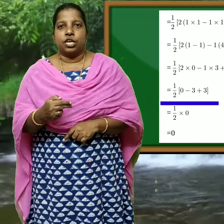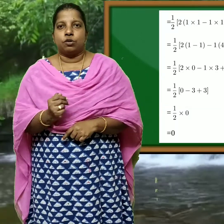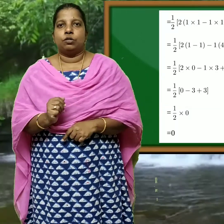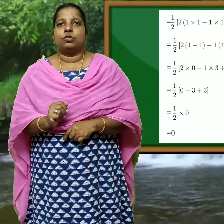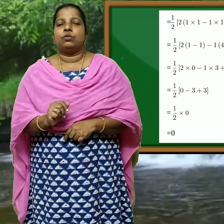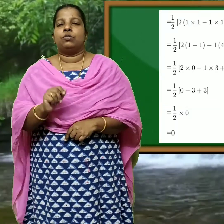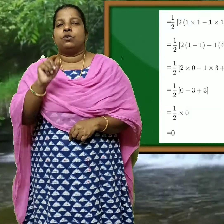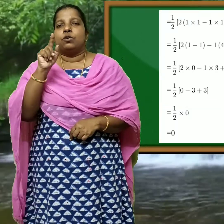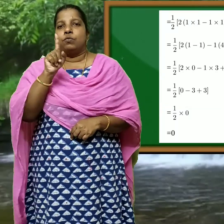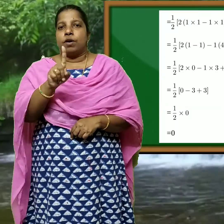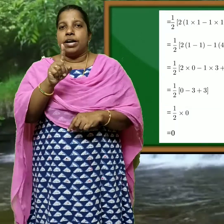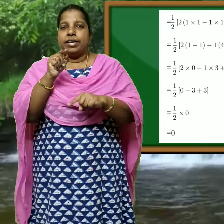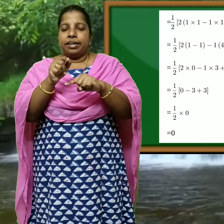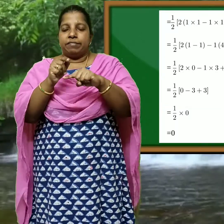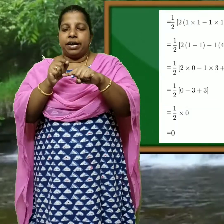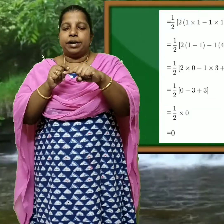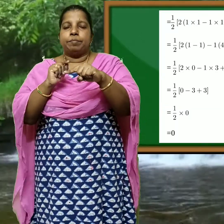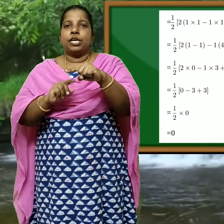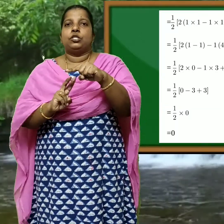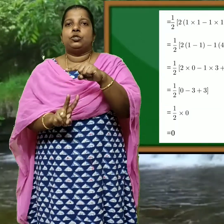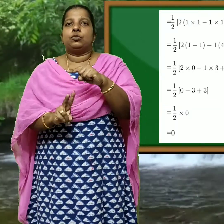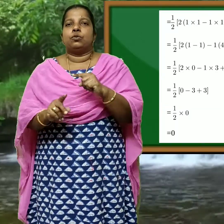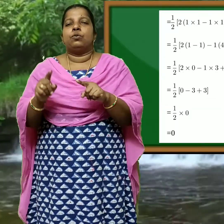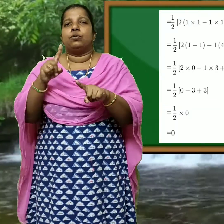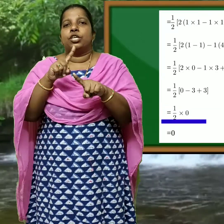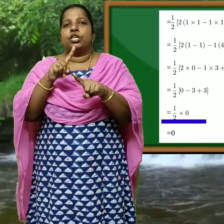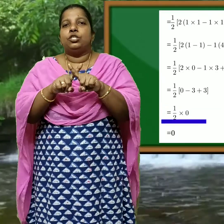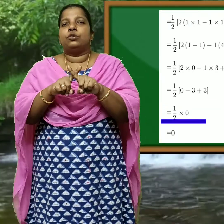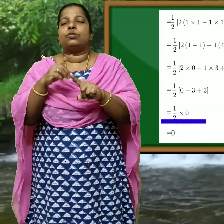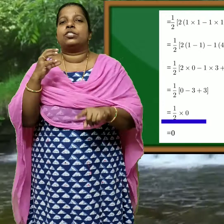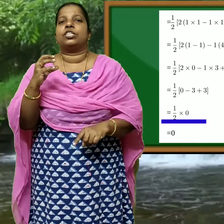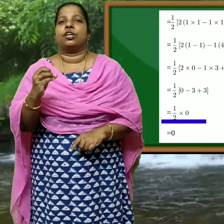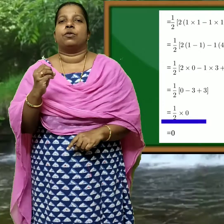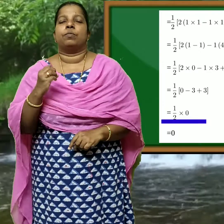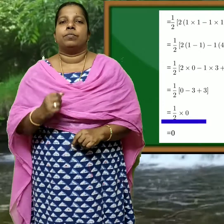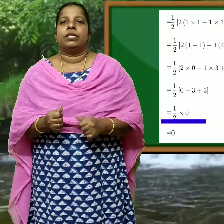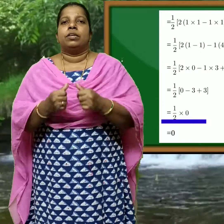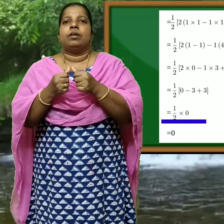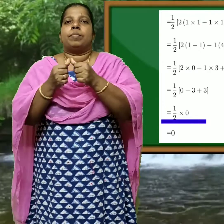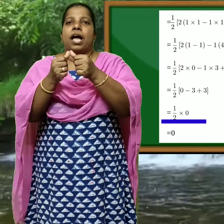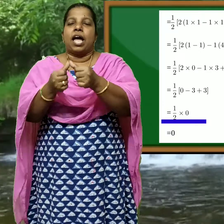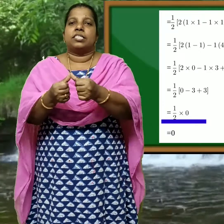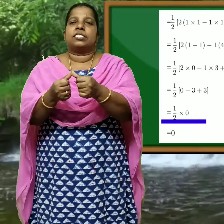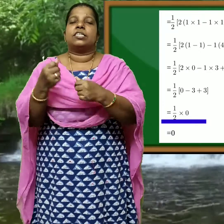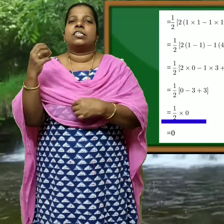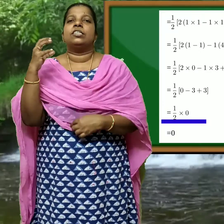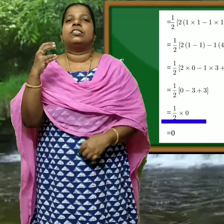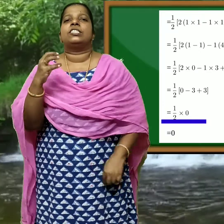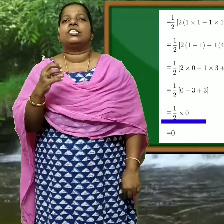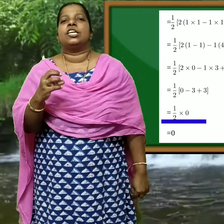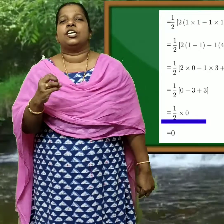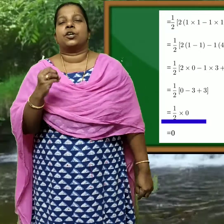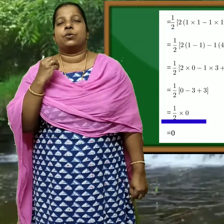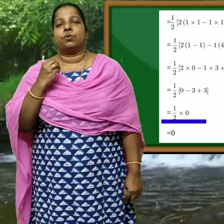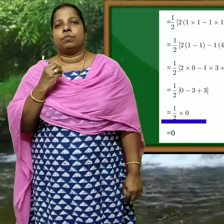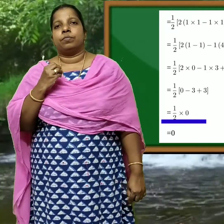equal to 1 divided by 2 into 0. Answer 0.